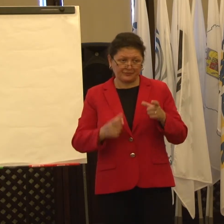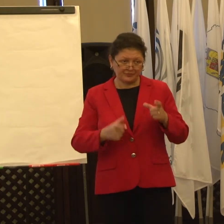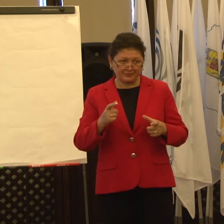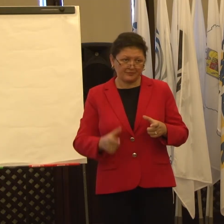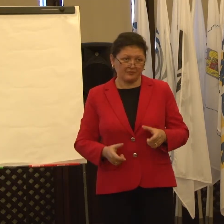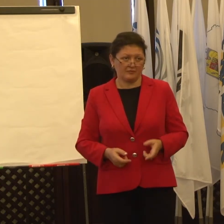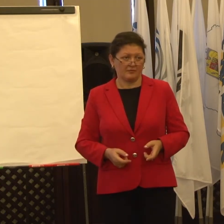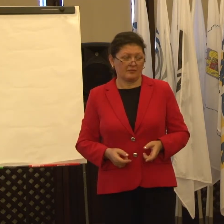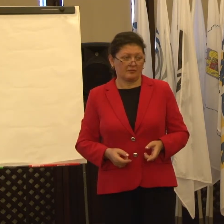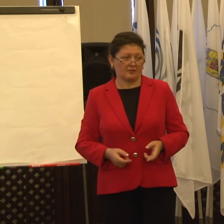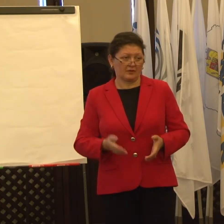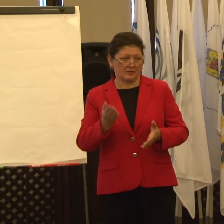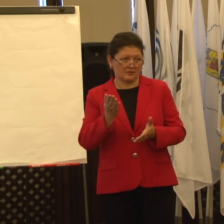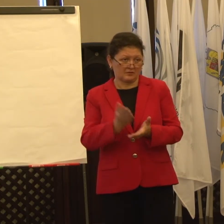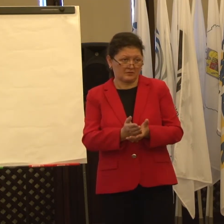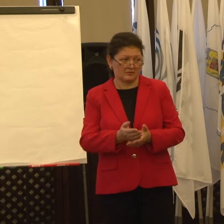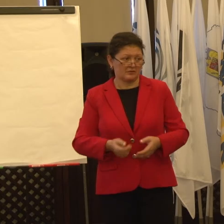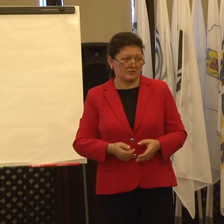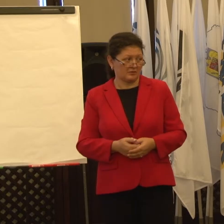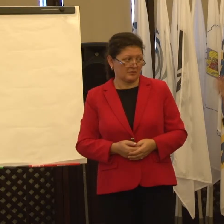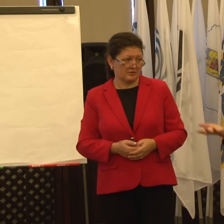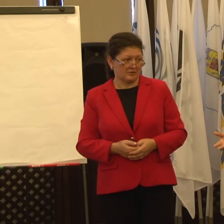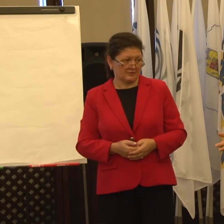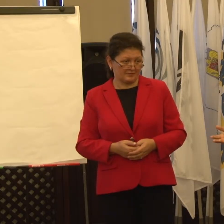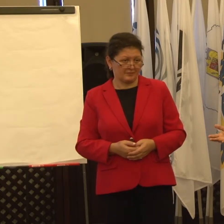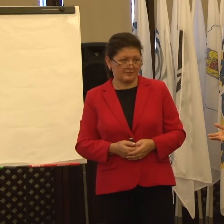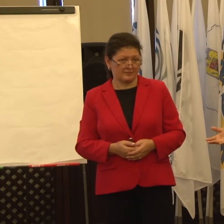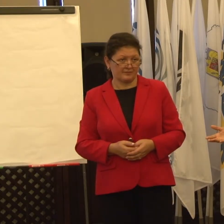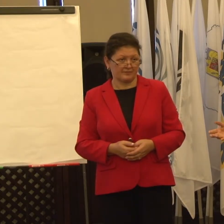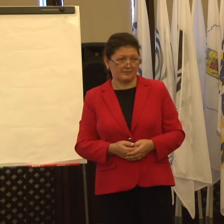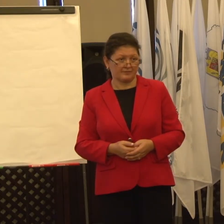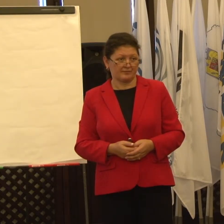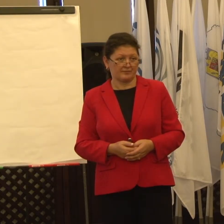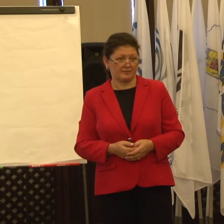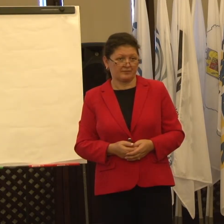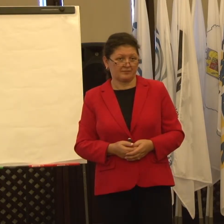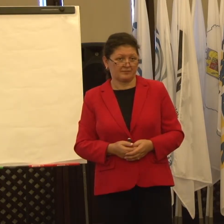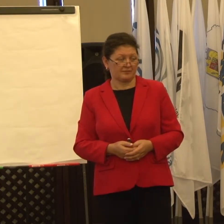cu ciuma un loc anume, un lagăr anume, ar fi foarte bine. Da?